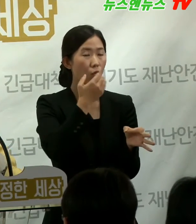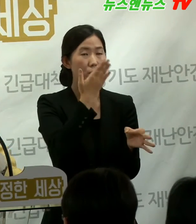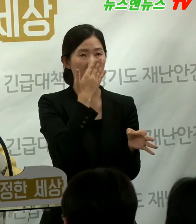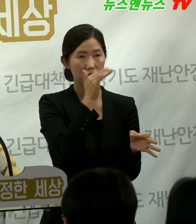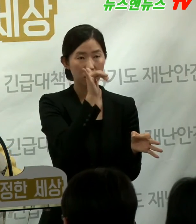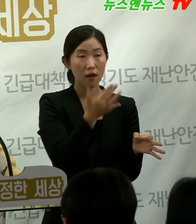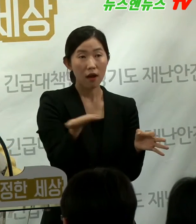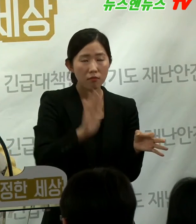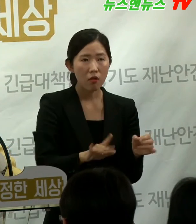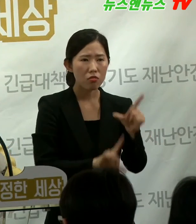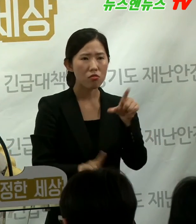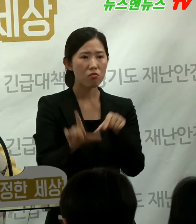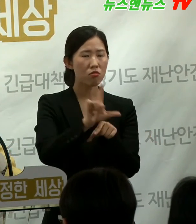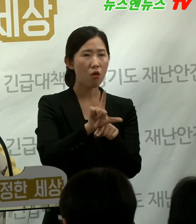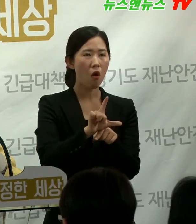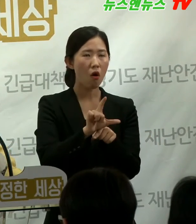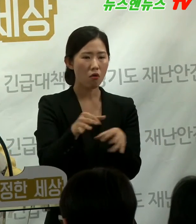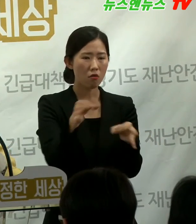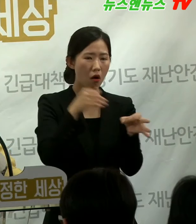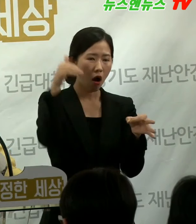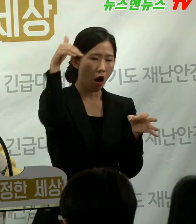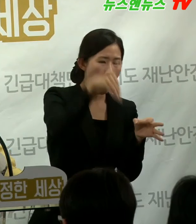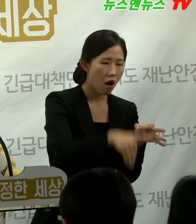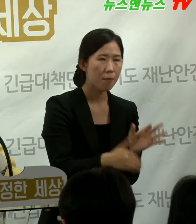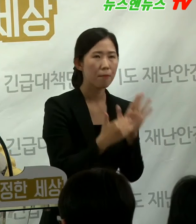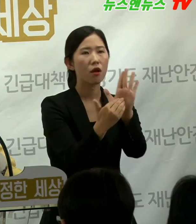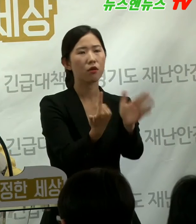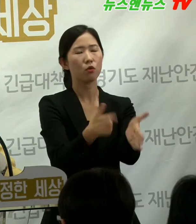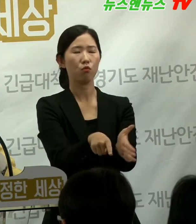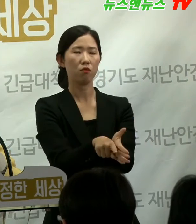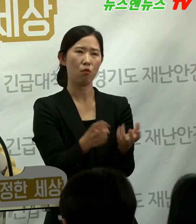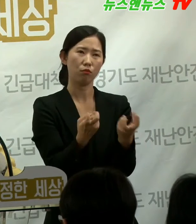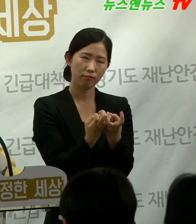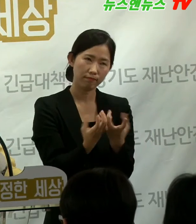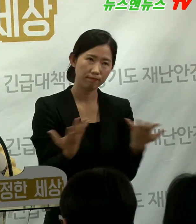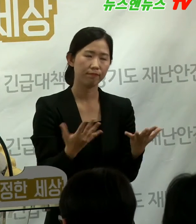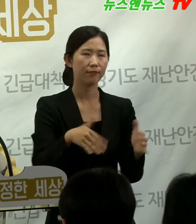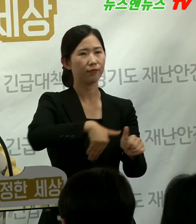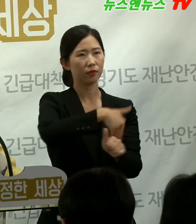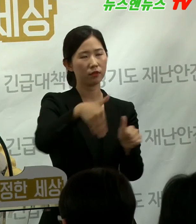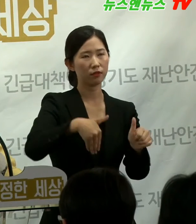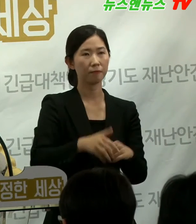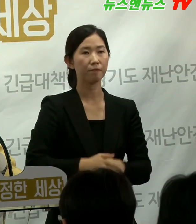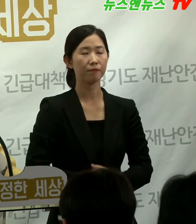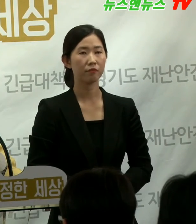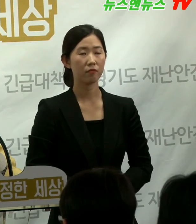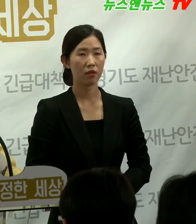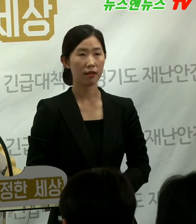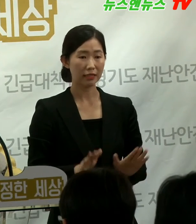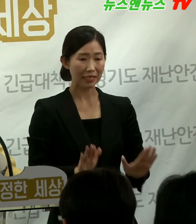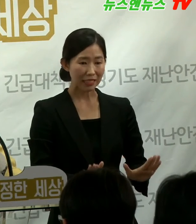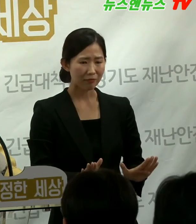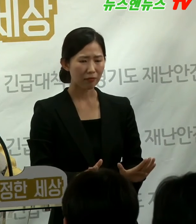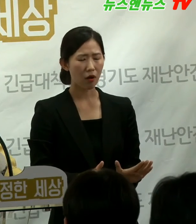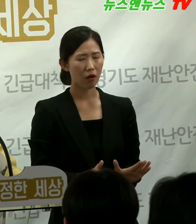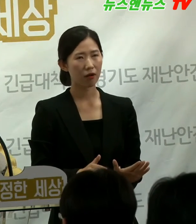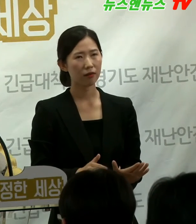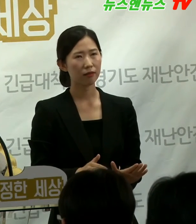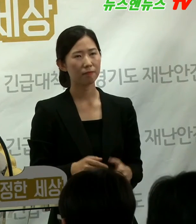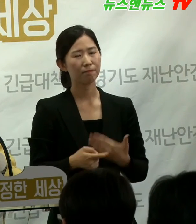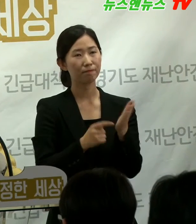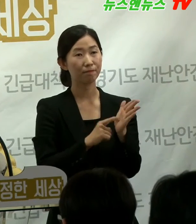나은 경제 상황을 위한 불가피한 조치다. 당장은 아프지만 더 큰 아픔을 피하기 위한 조치다. 이렇게 이해해